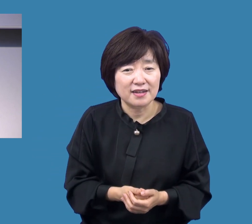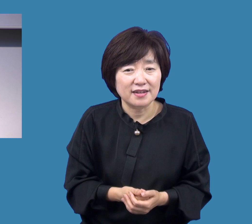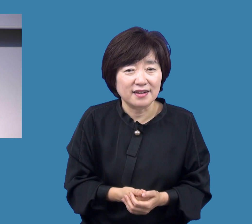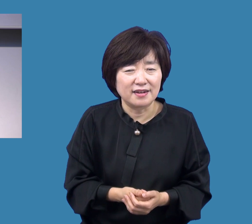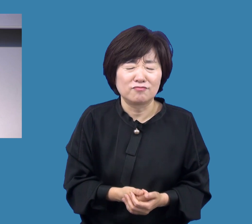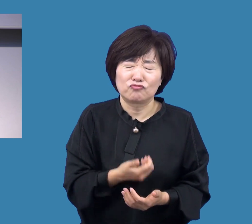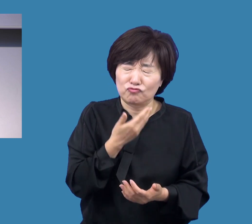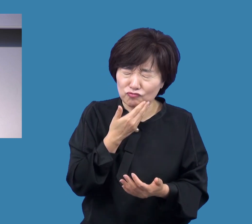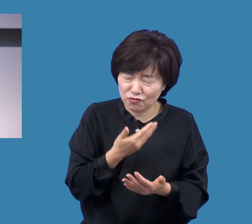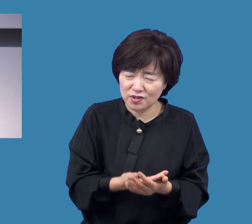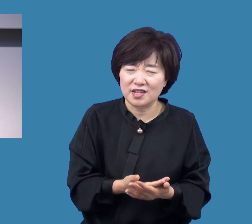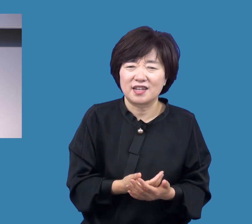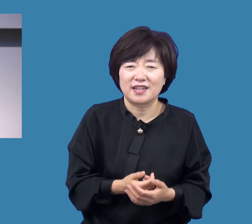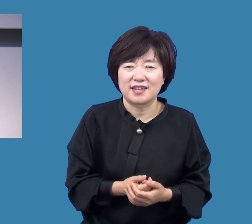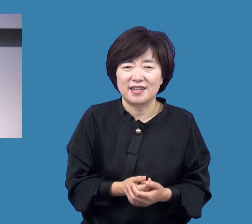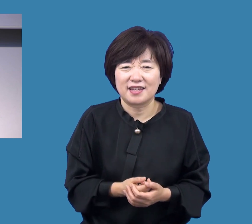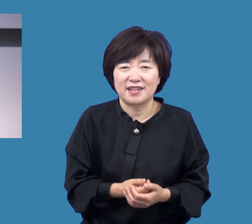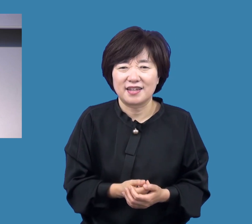이거 되게 중요하더라고.